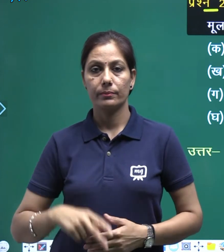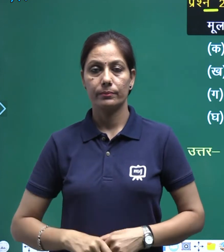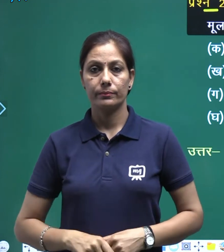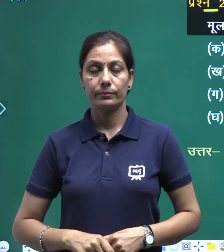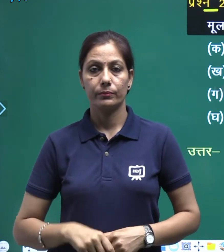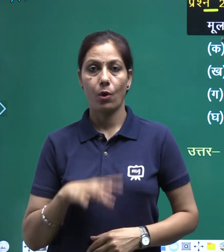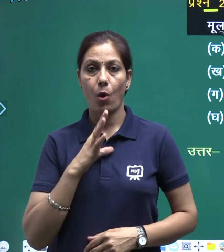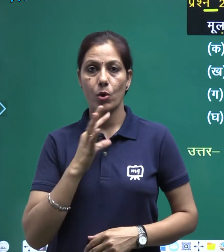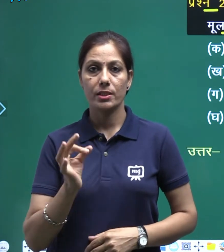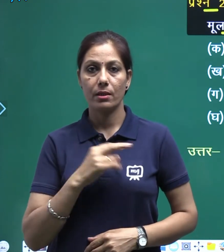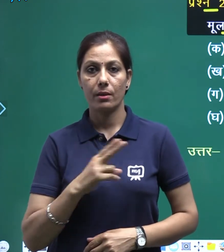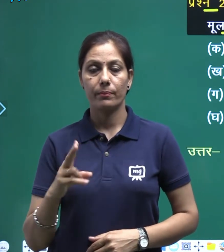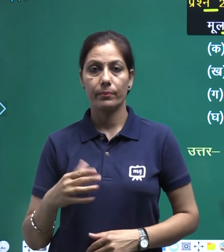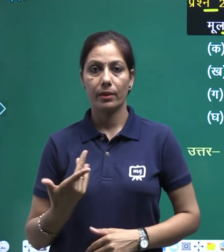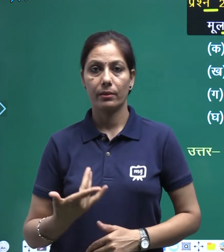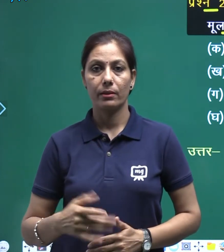मूल नाम है।